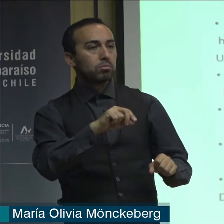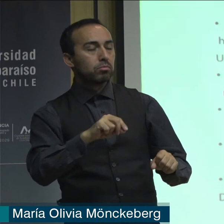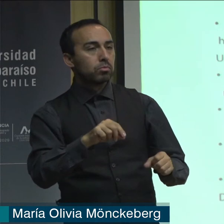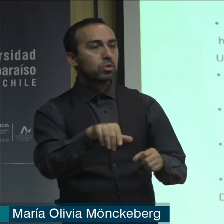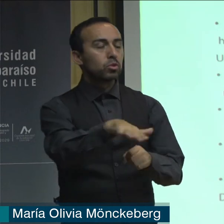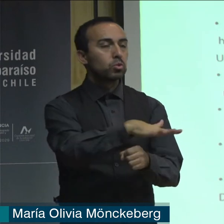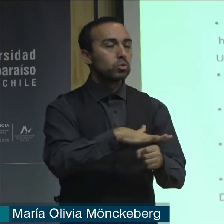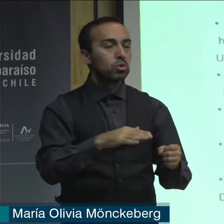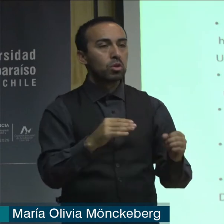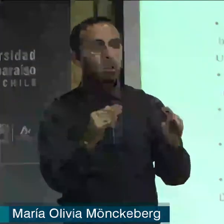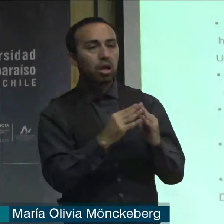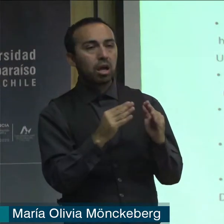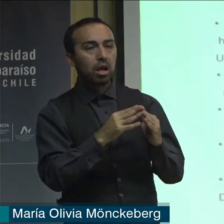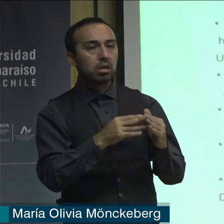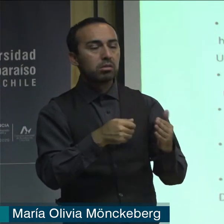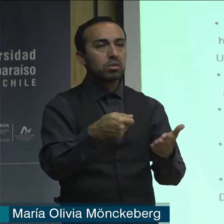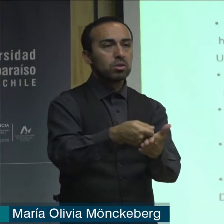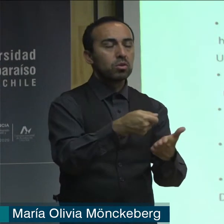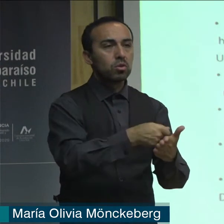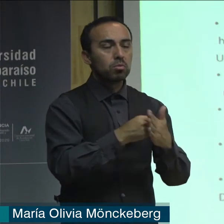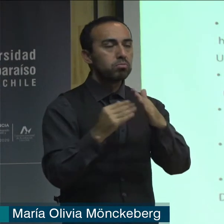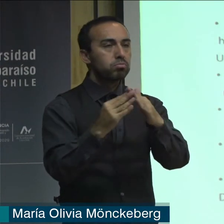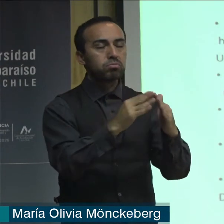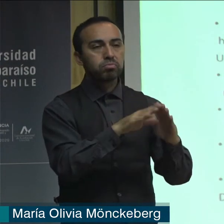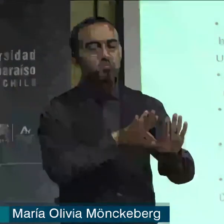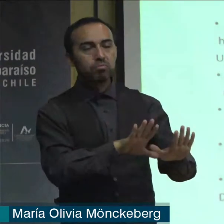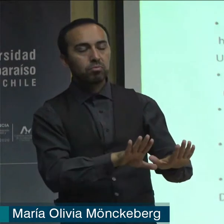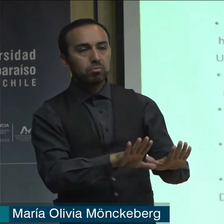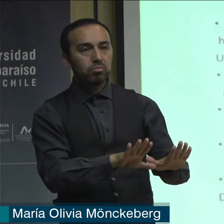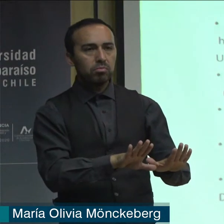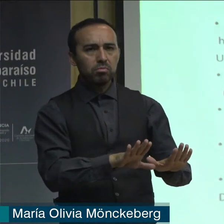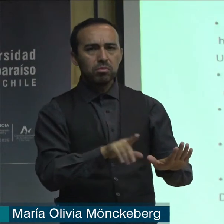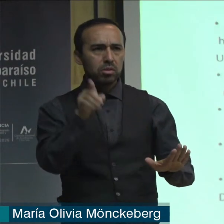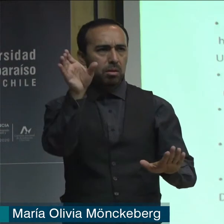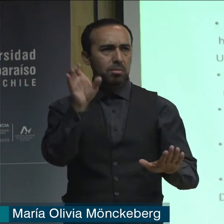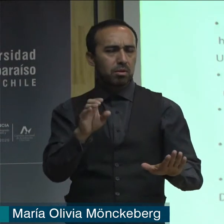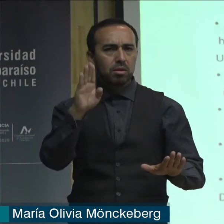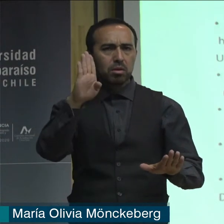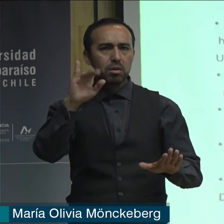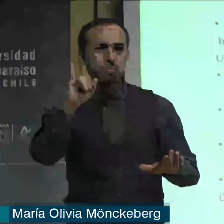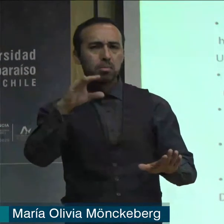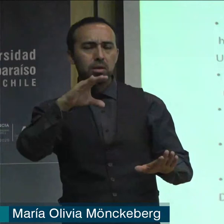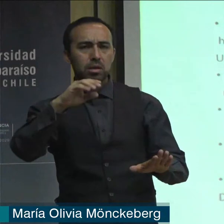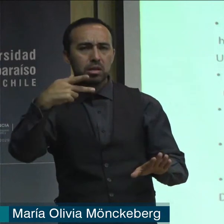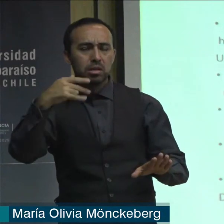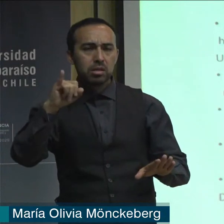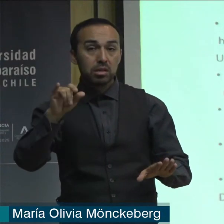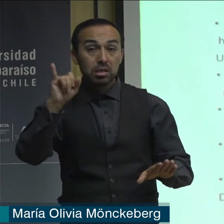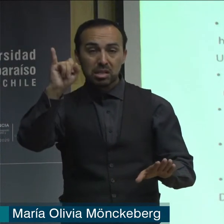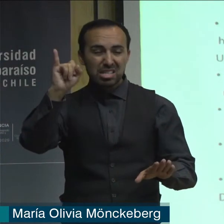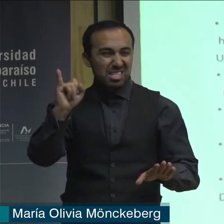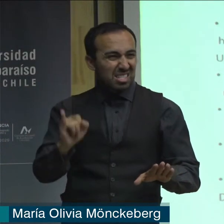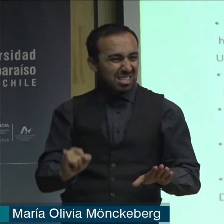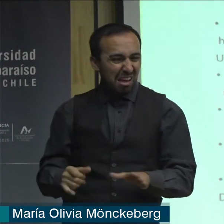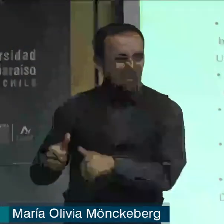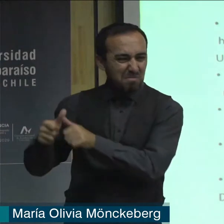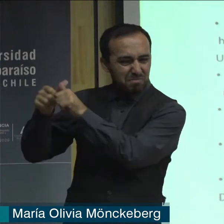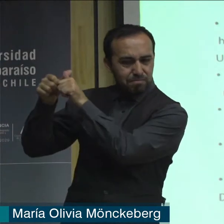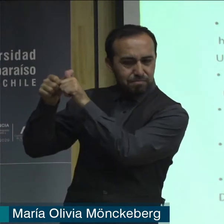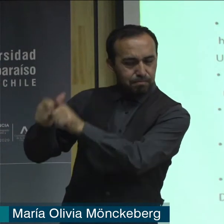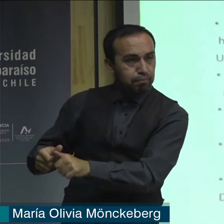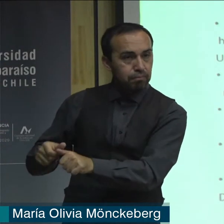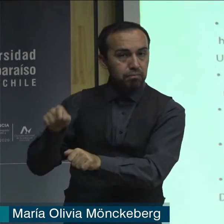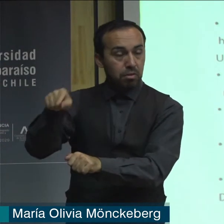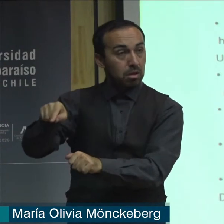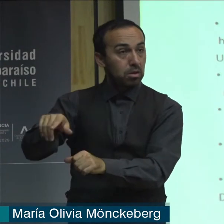al 89 pero vigia estuvo siempre Este es un caso muy especial Porque ustedes saben